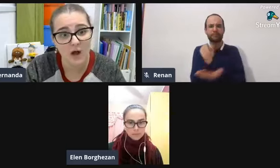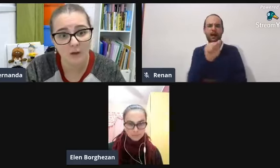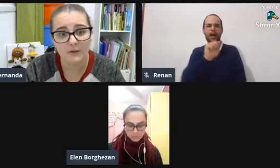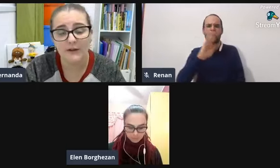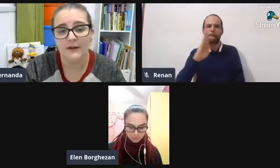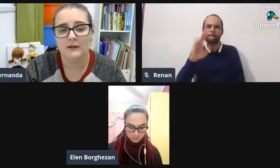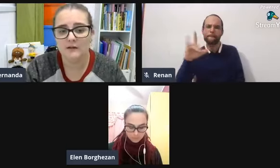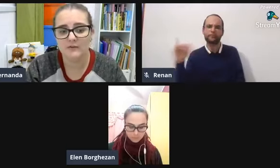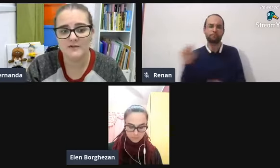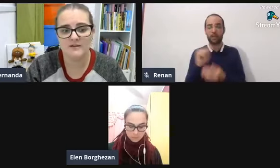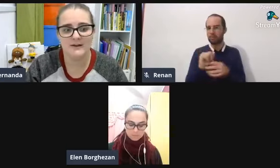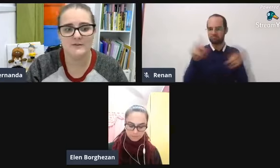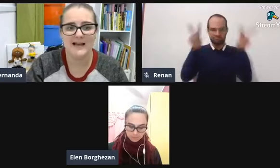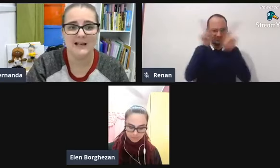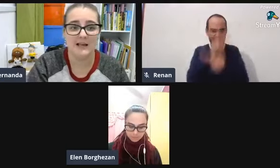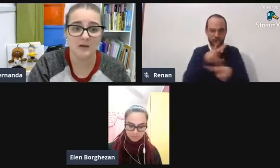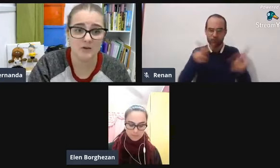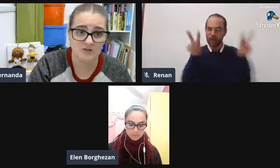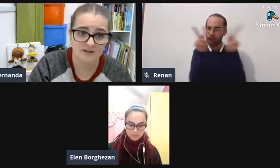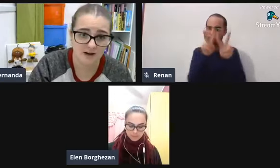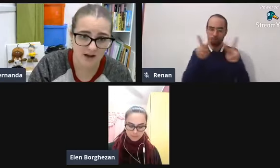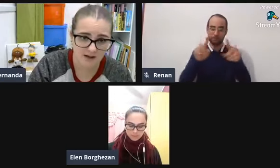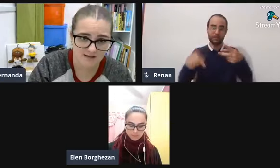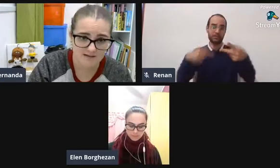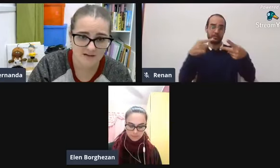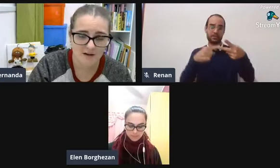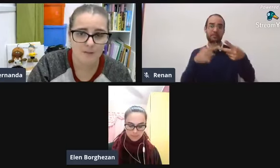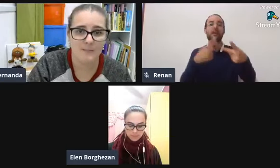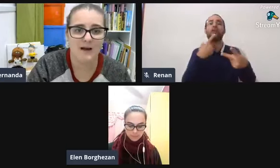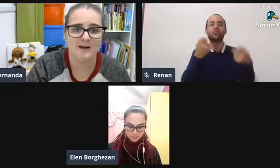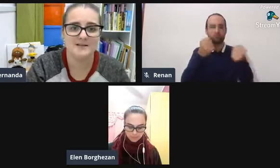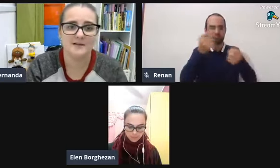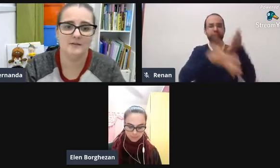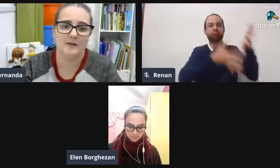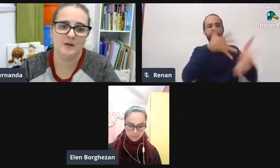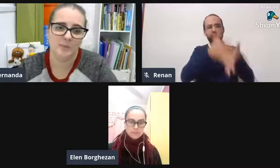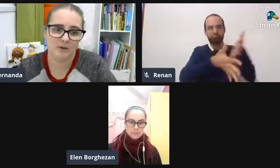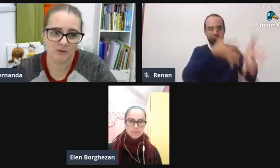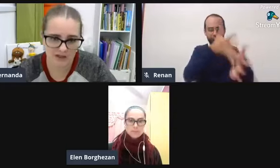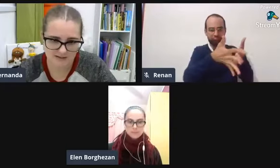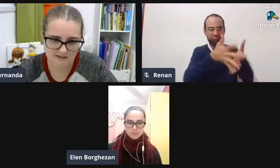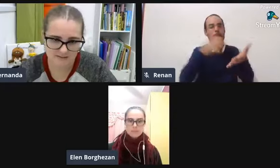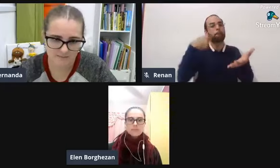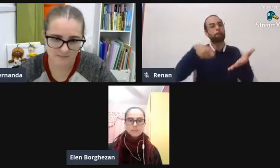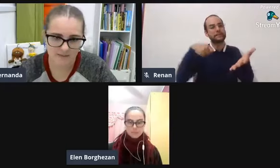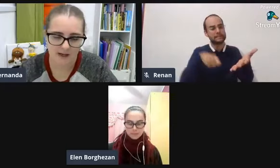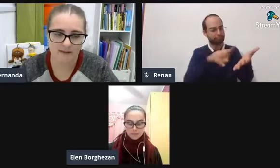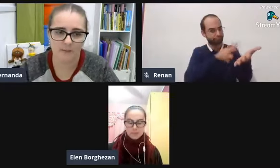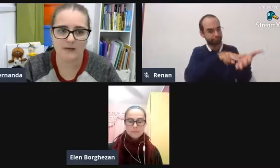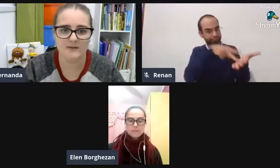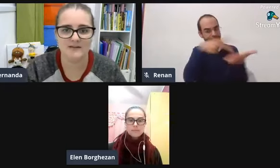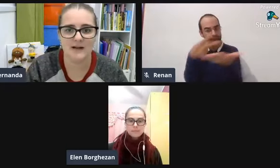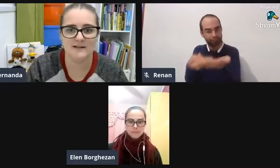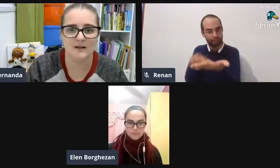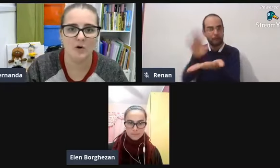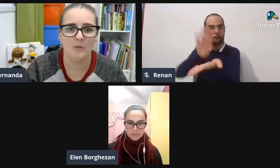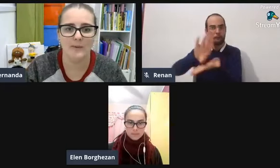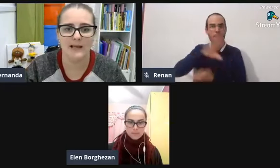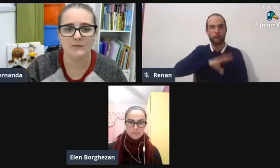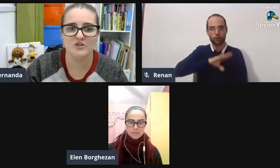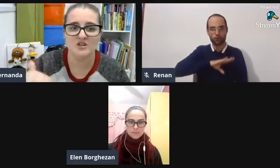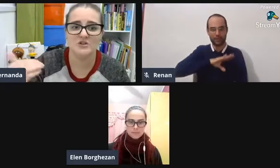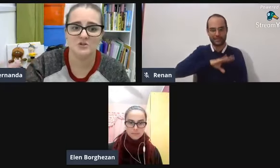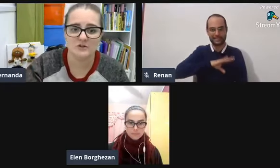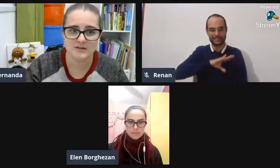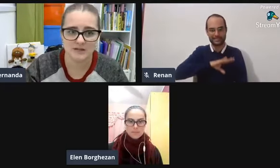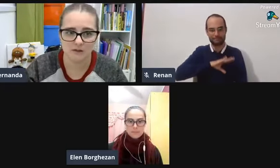muito visual. Então, você vai usar a língua de sinais para escrever o português, tá? Então, a língua de sinais é como